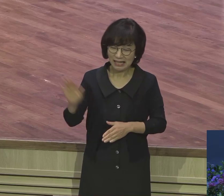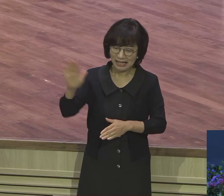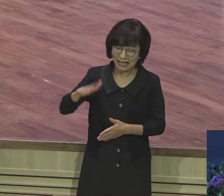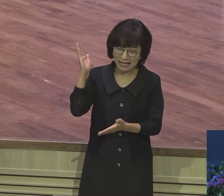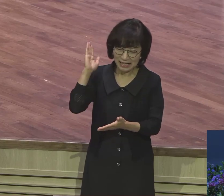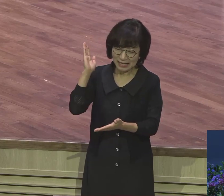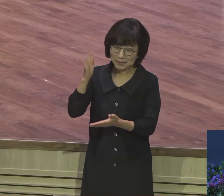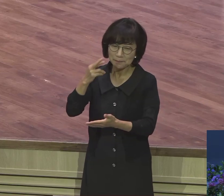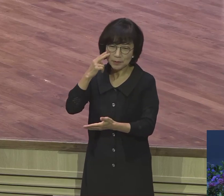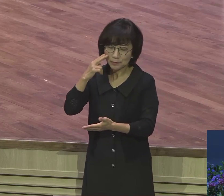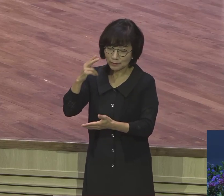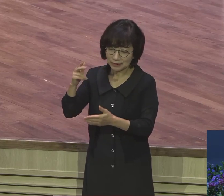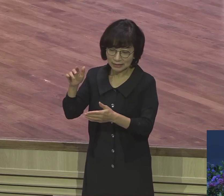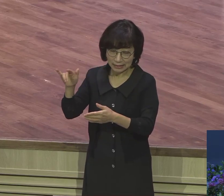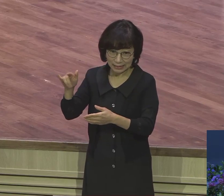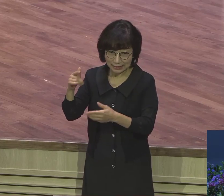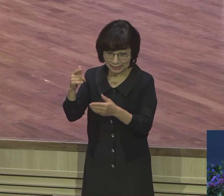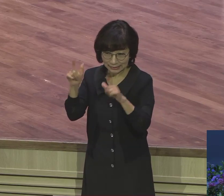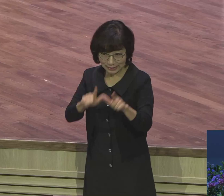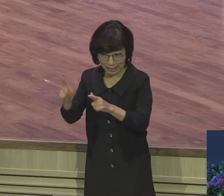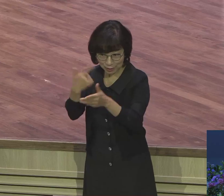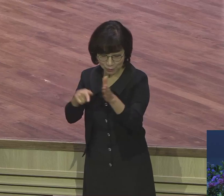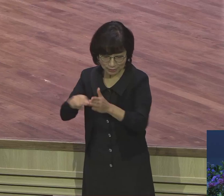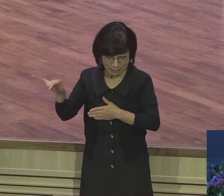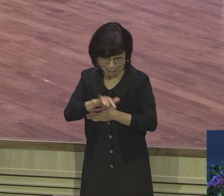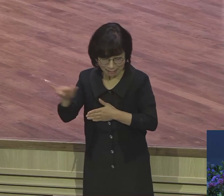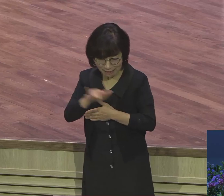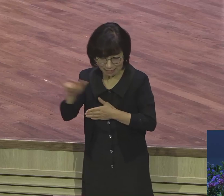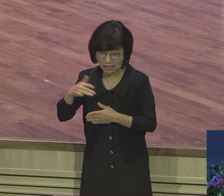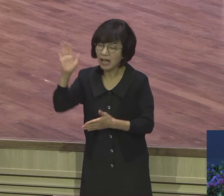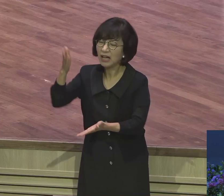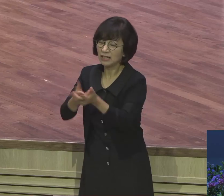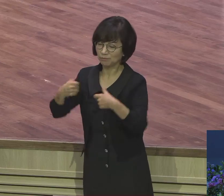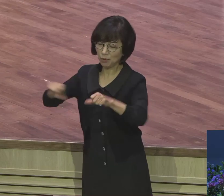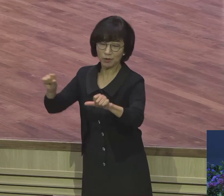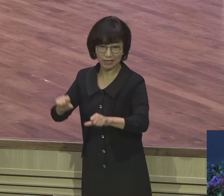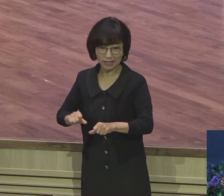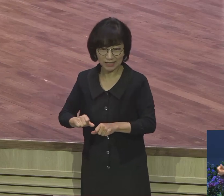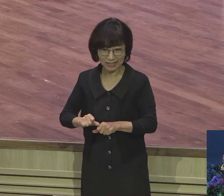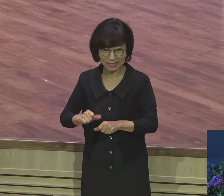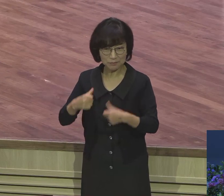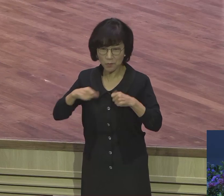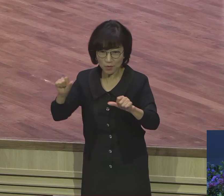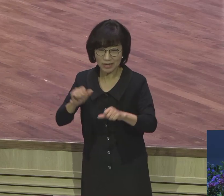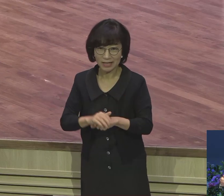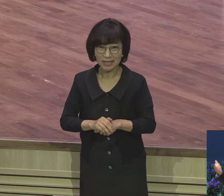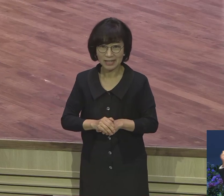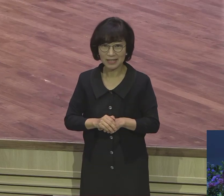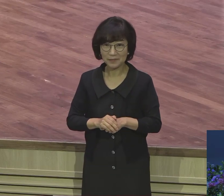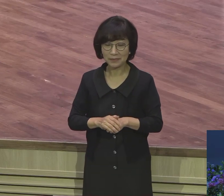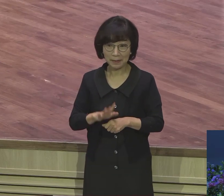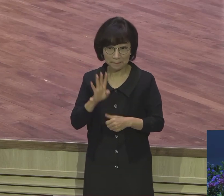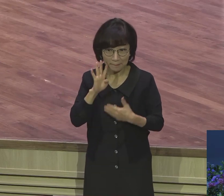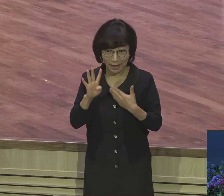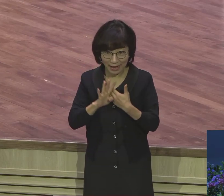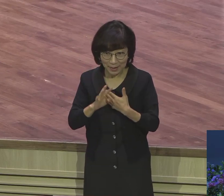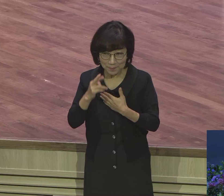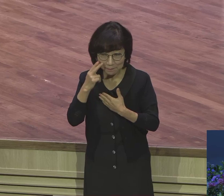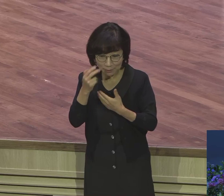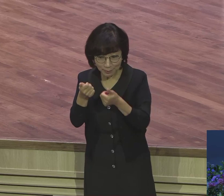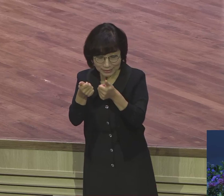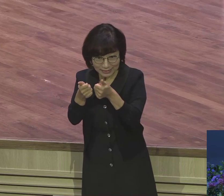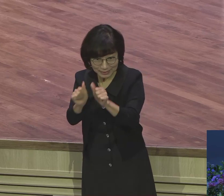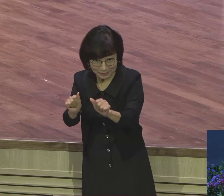다 반납했다고. 그러니까 미국에 왜 영주권 몇 년 지나면 시민권 받고 미국 살기 좋으면